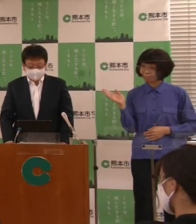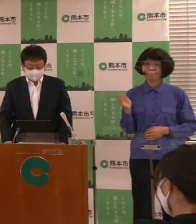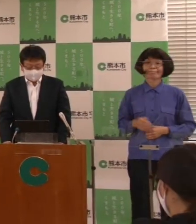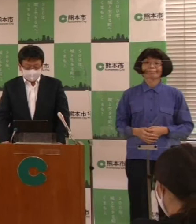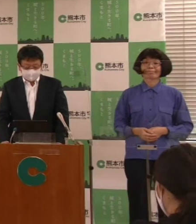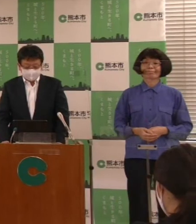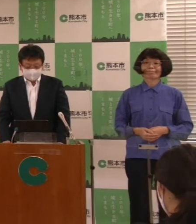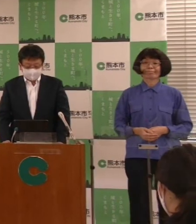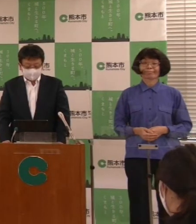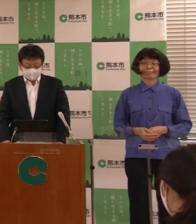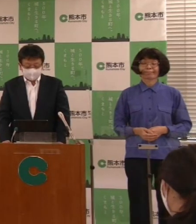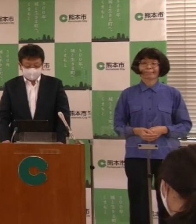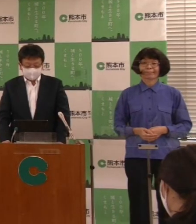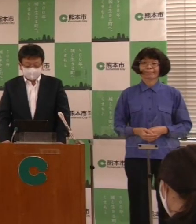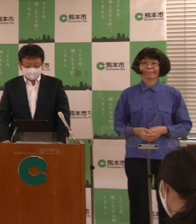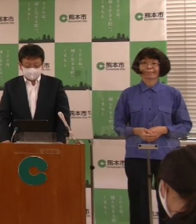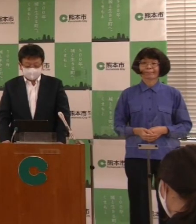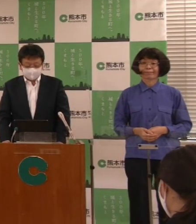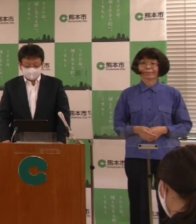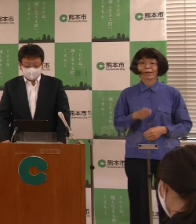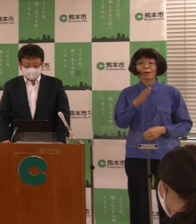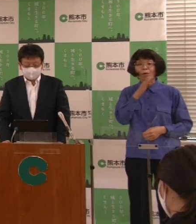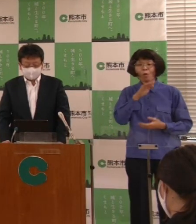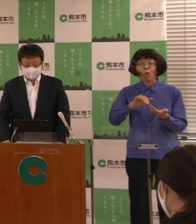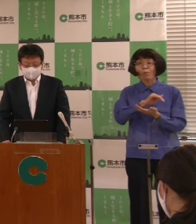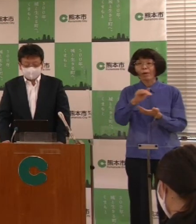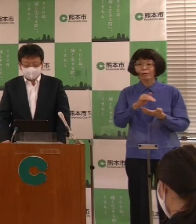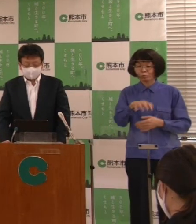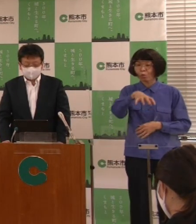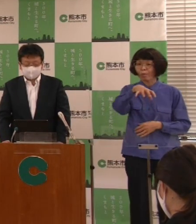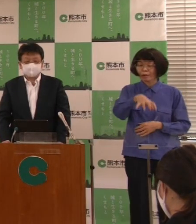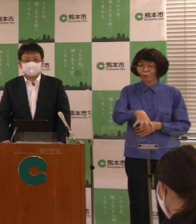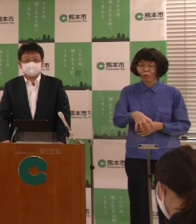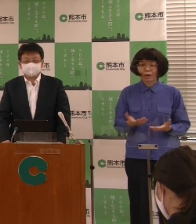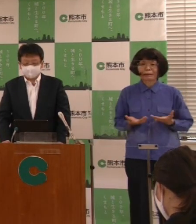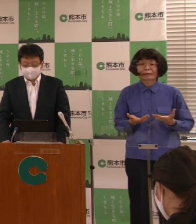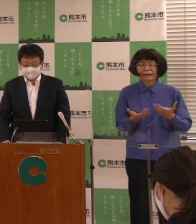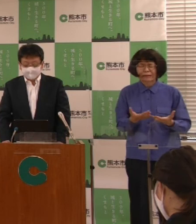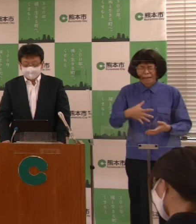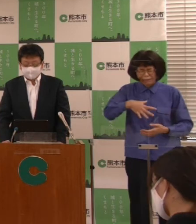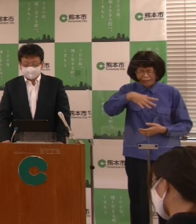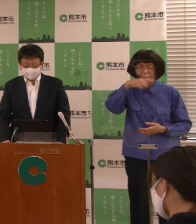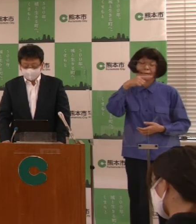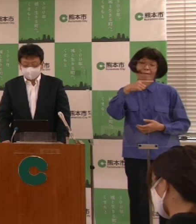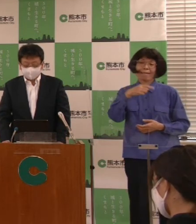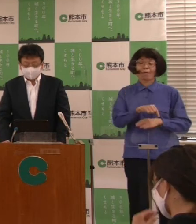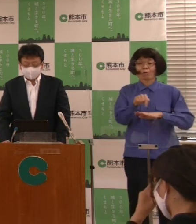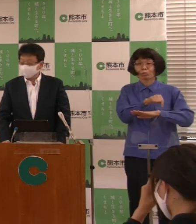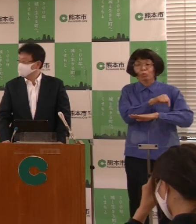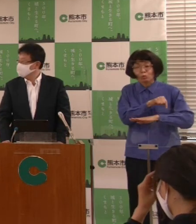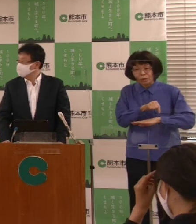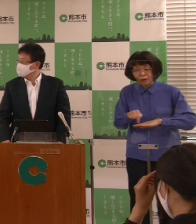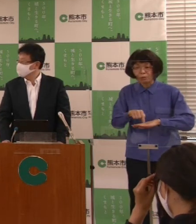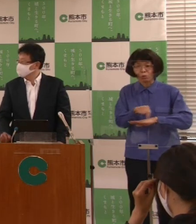ね、本丸エリアのこの夜間公開は地震後初めてでありまして、また特に特